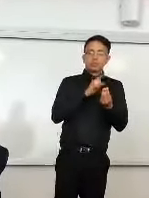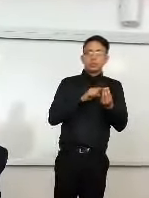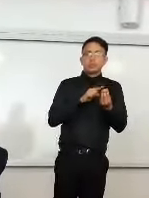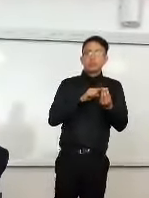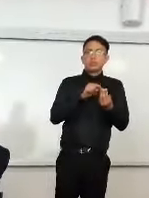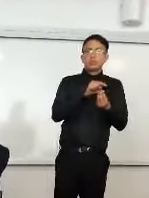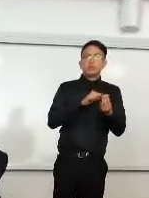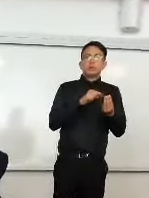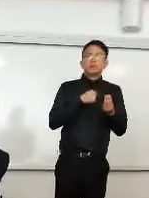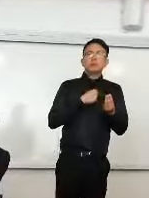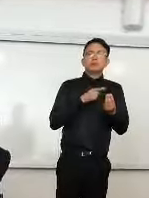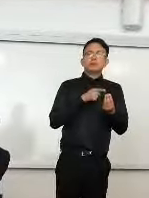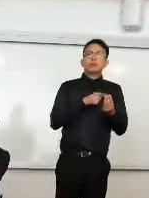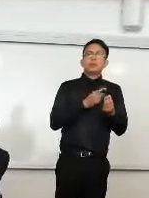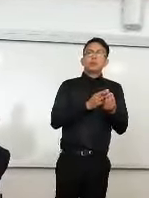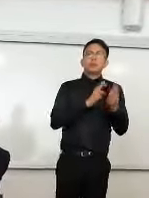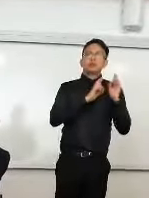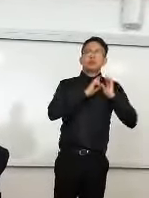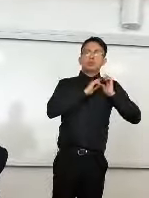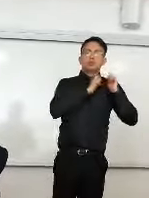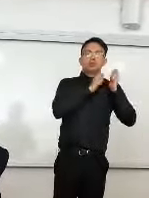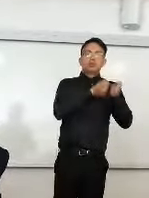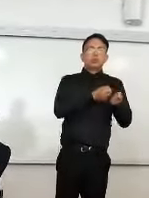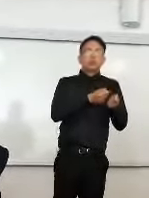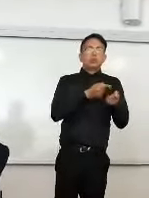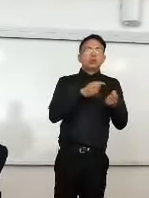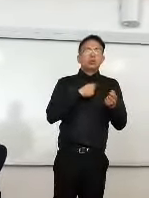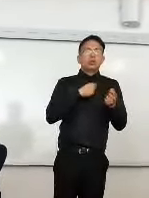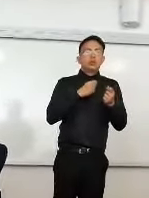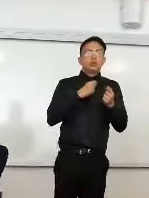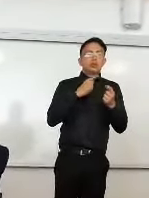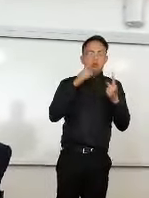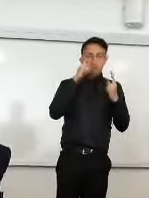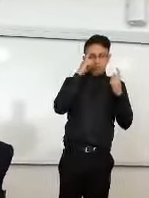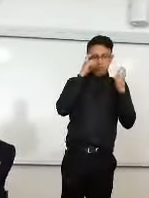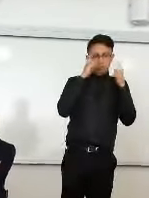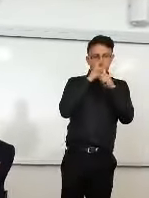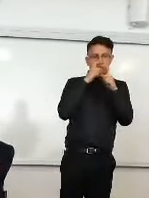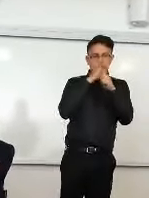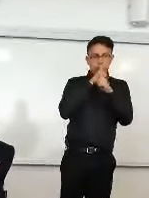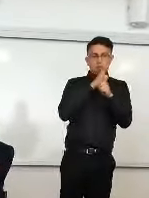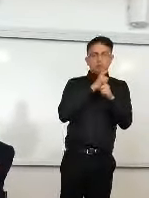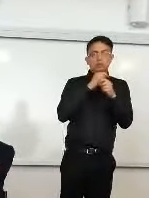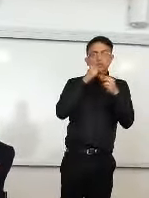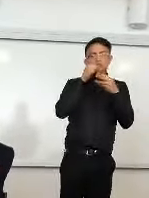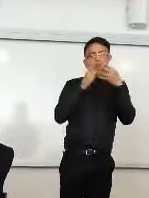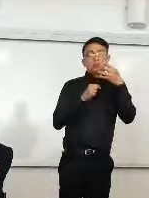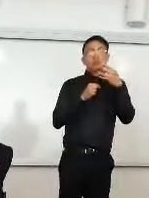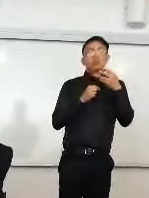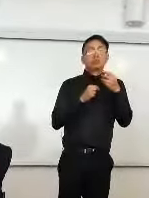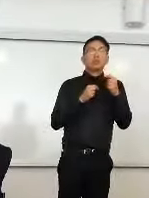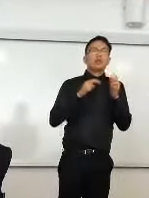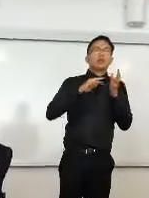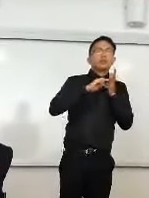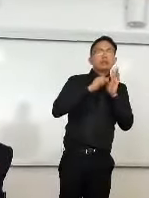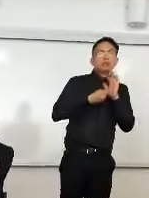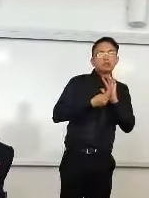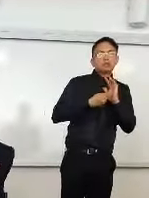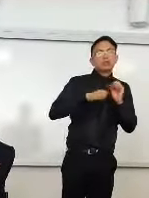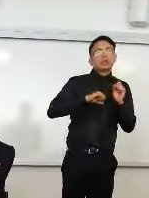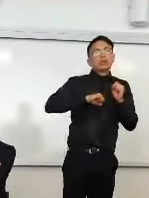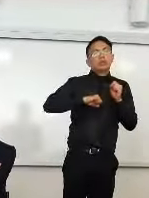surgió en esa plenaria para desarrollar el tema de los considerandos y todo el tema de definiciones,